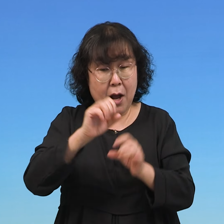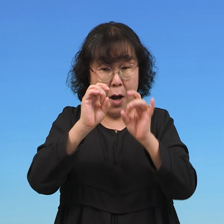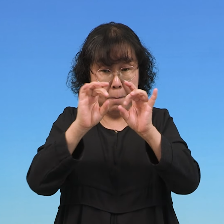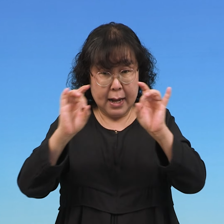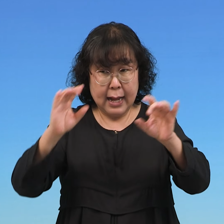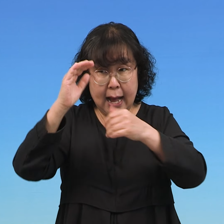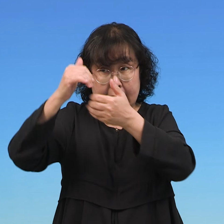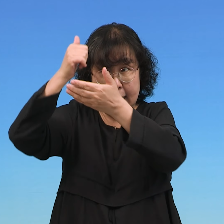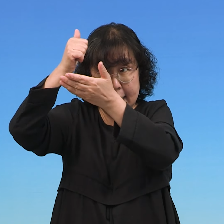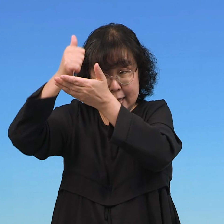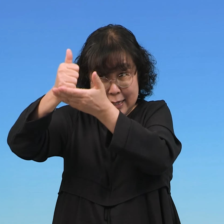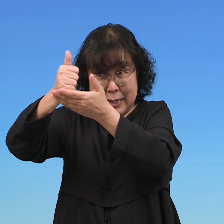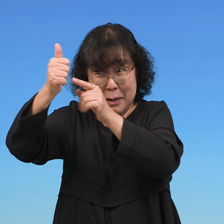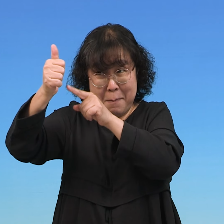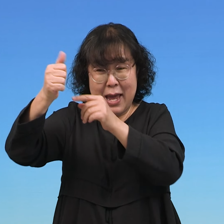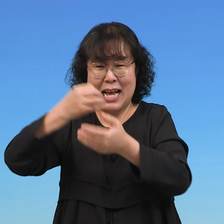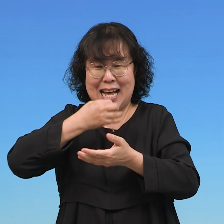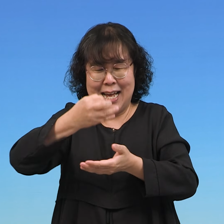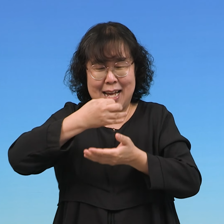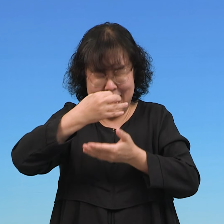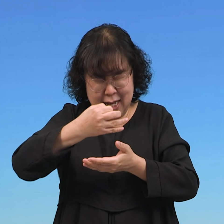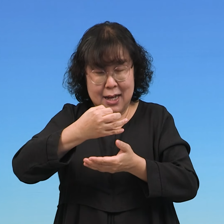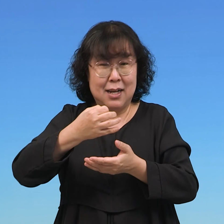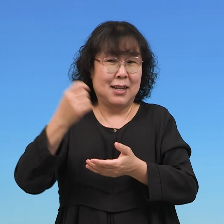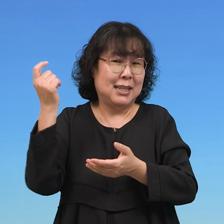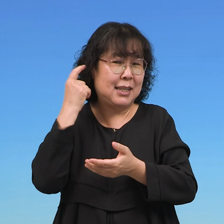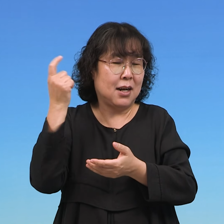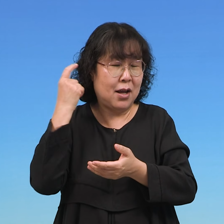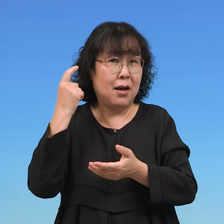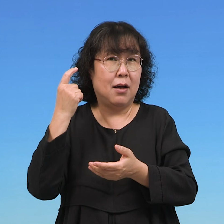새벽마다 저는 하나님의 기침 소리를 들어요.